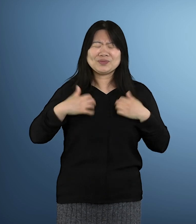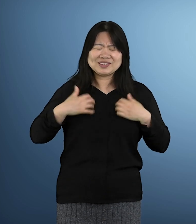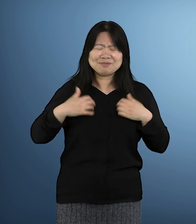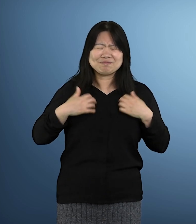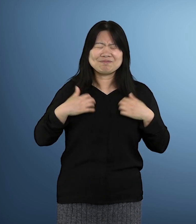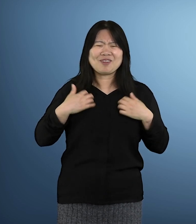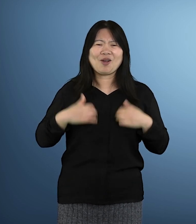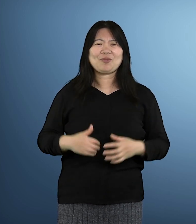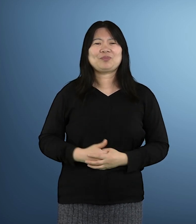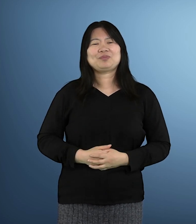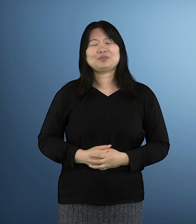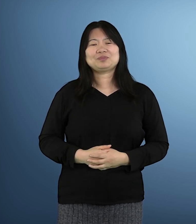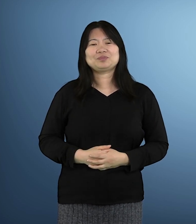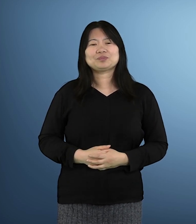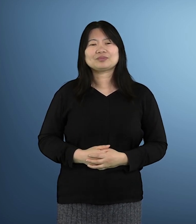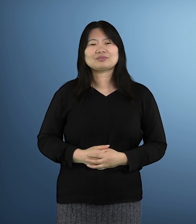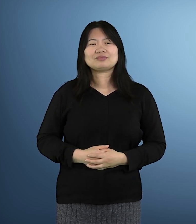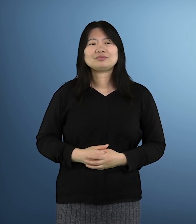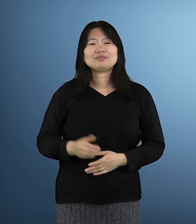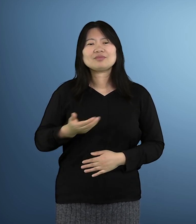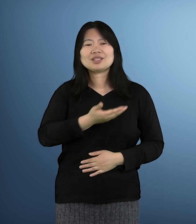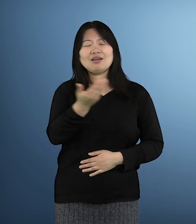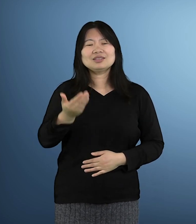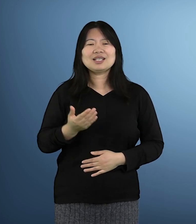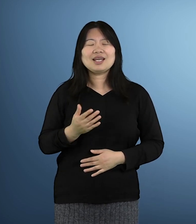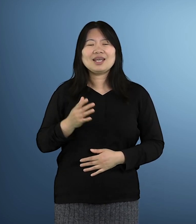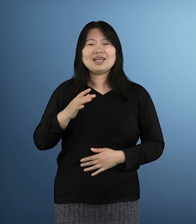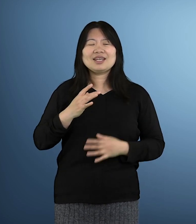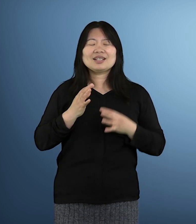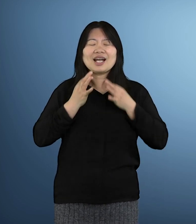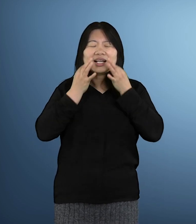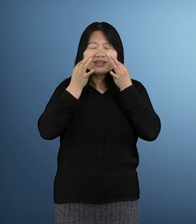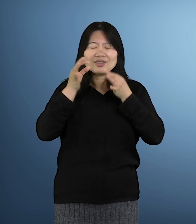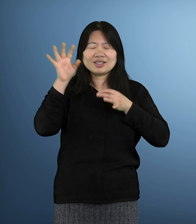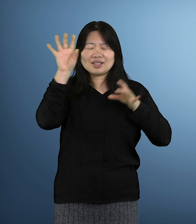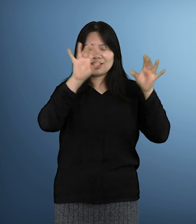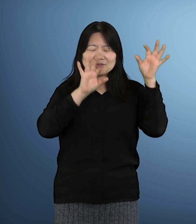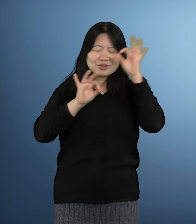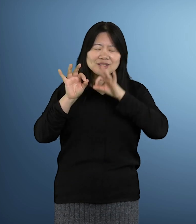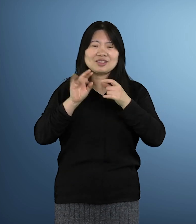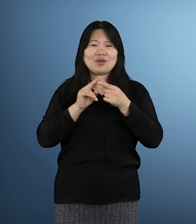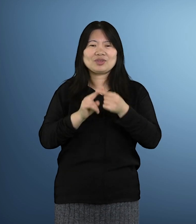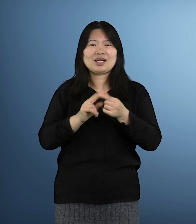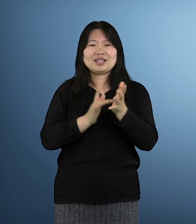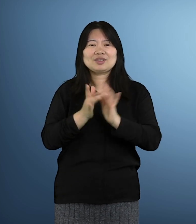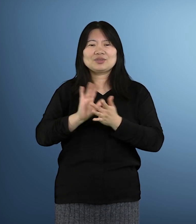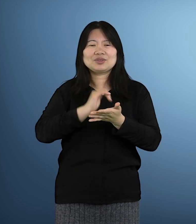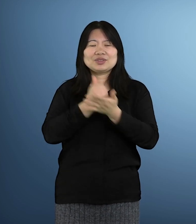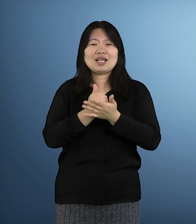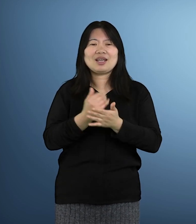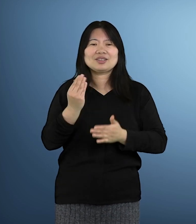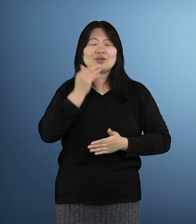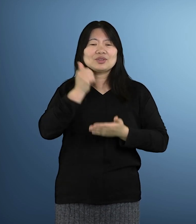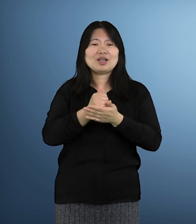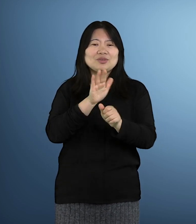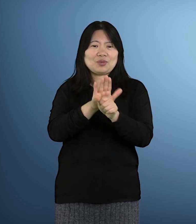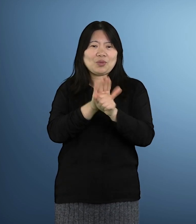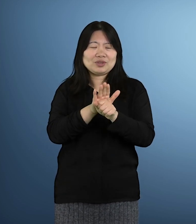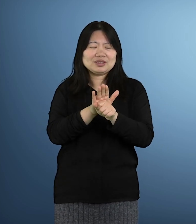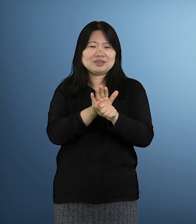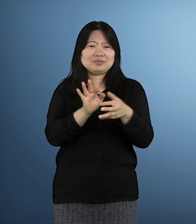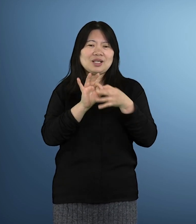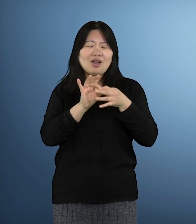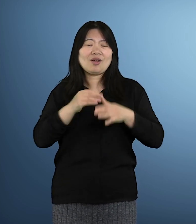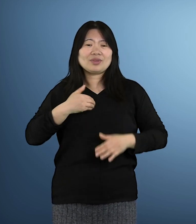기뻐하리라. 이것이 너희의 간구와 예수 그리스도의 성령의 도우심으로